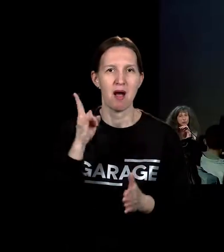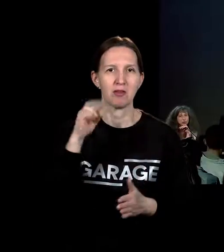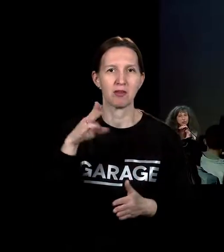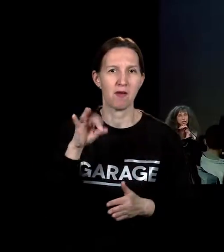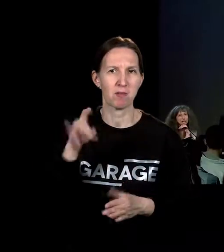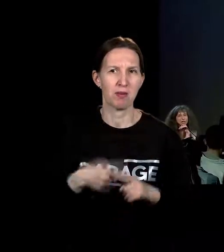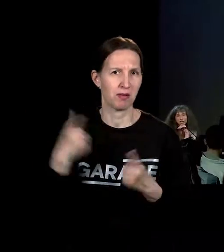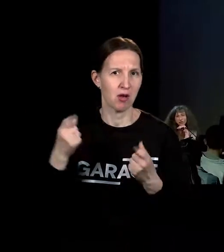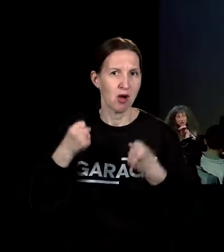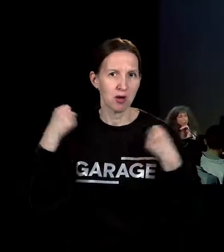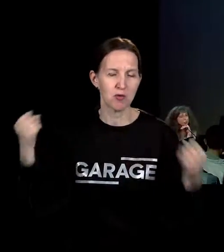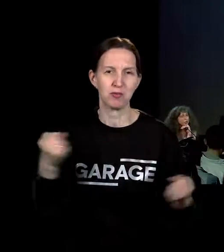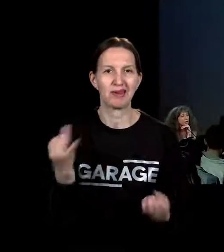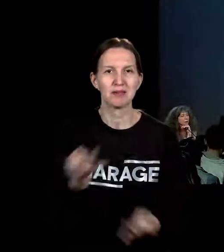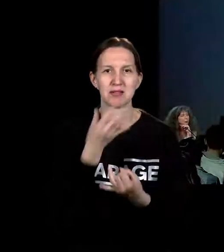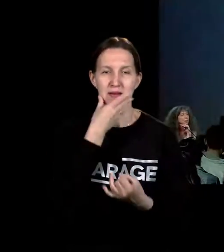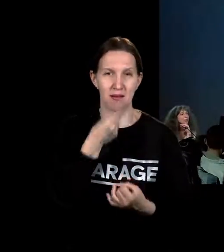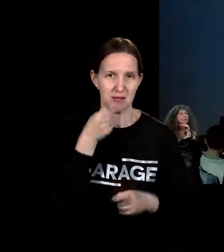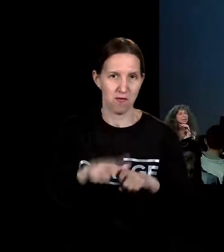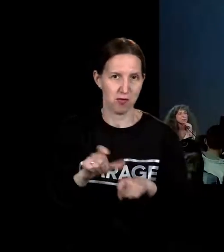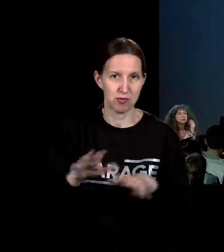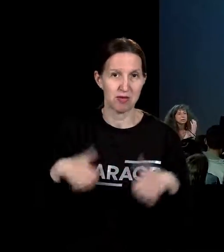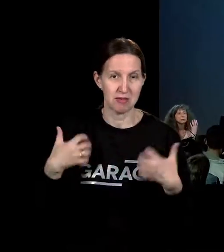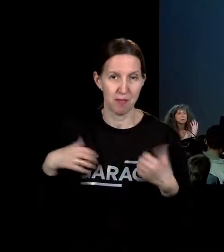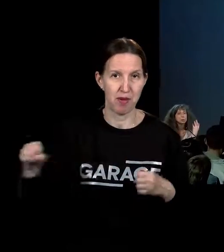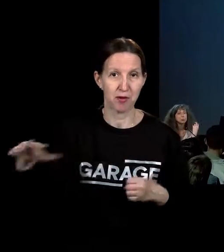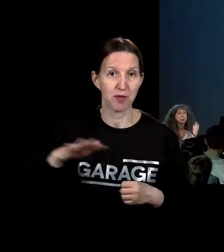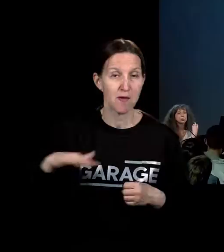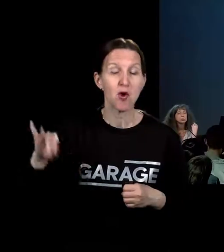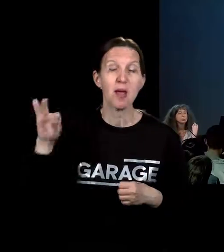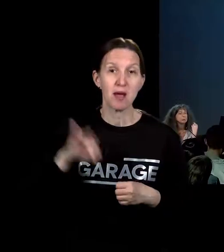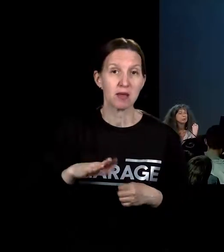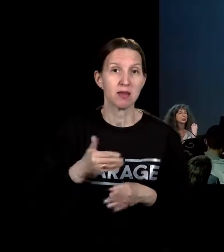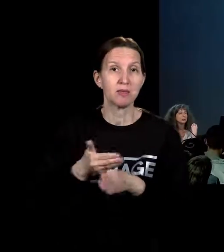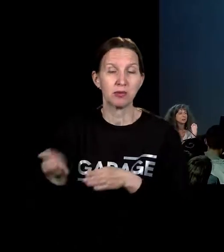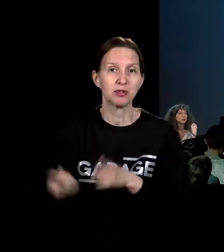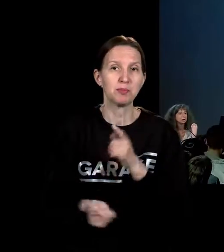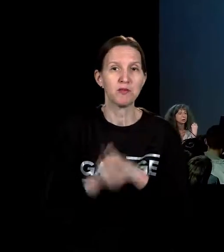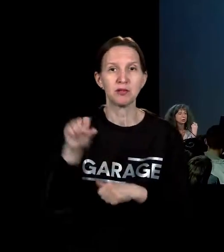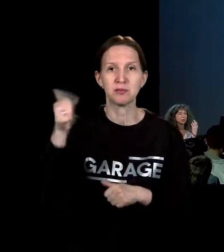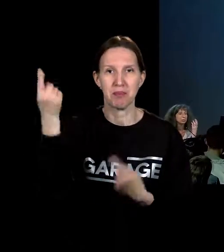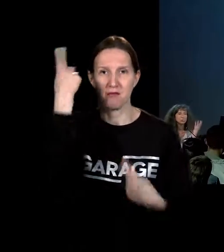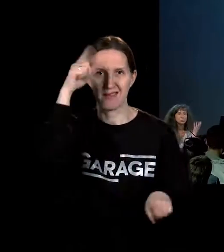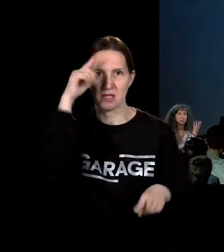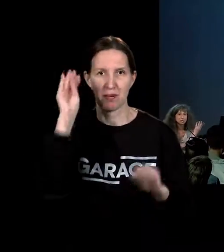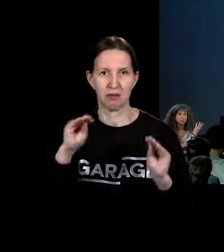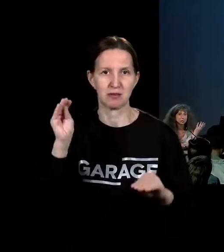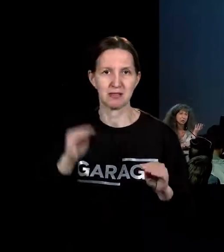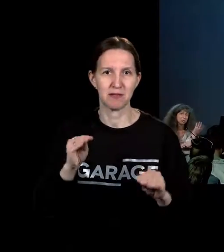больших и таких нарядных зоопарков Европы. И появляются, собственно, первые его изобретательства. Вот такой вот